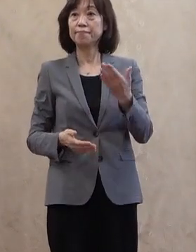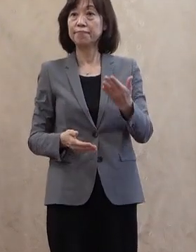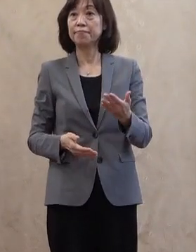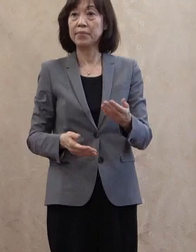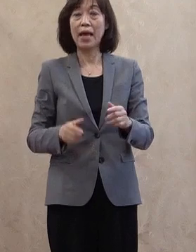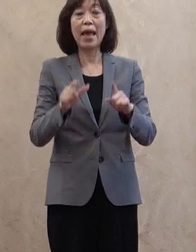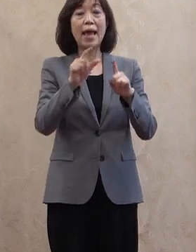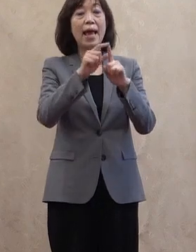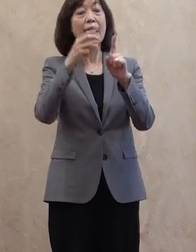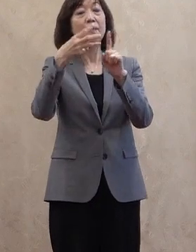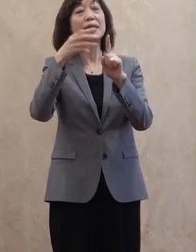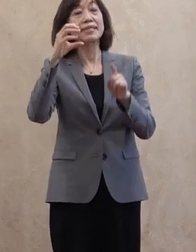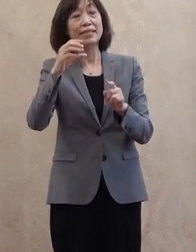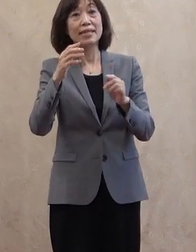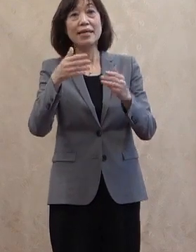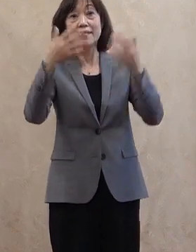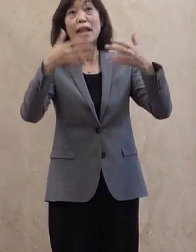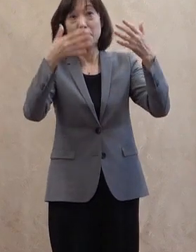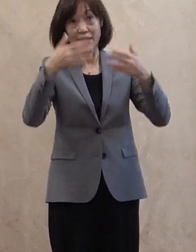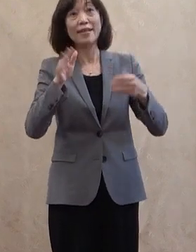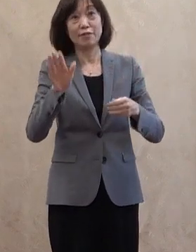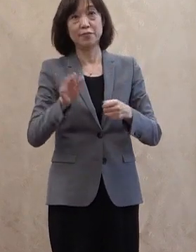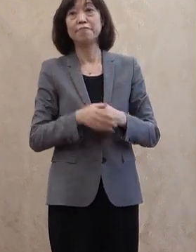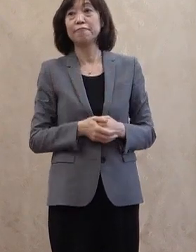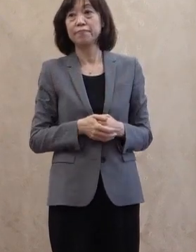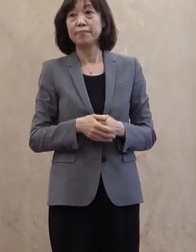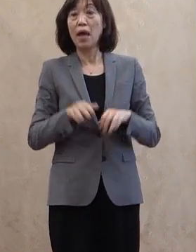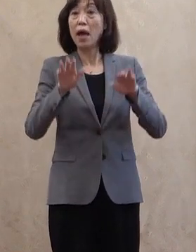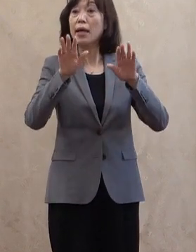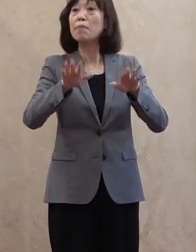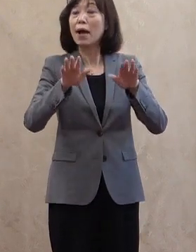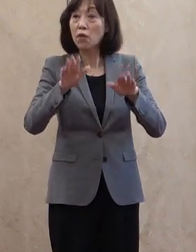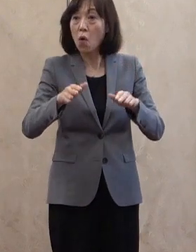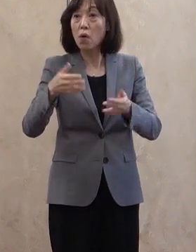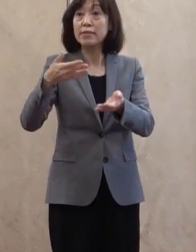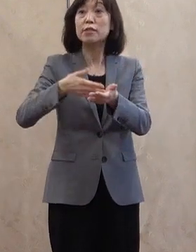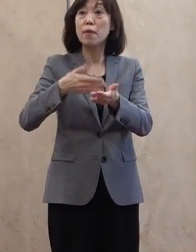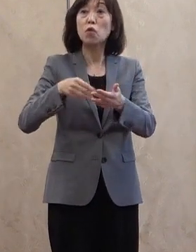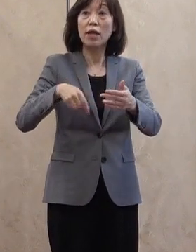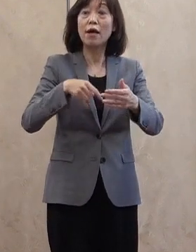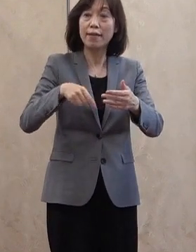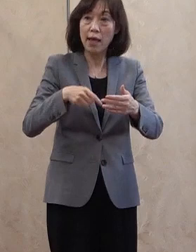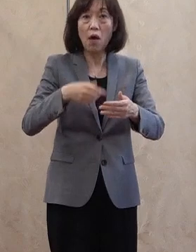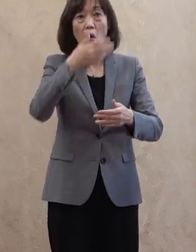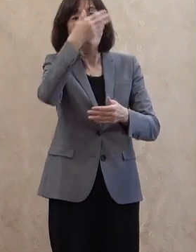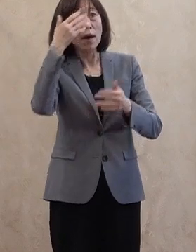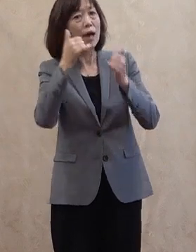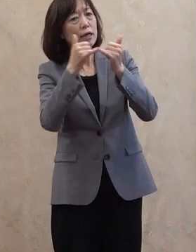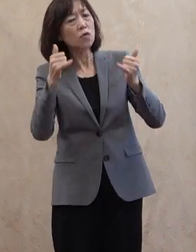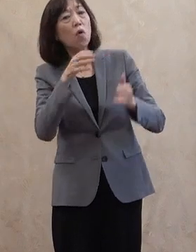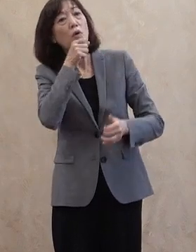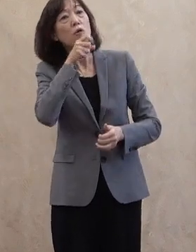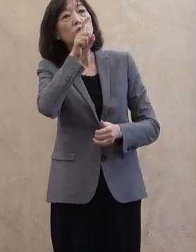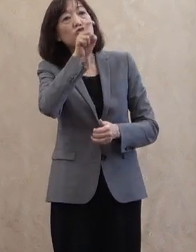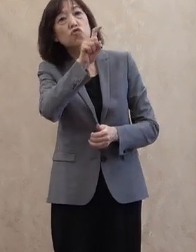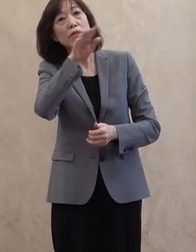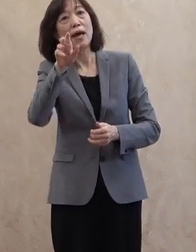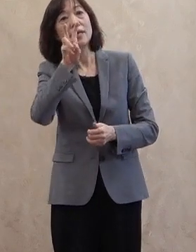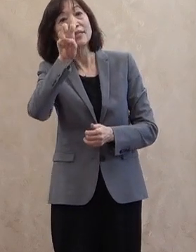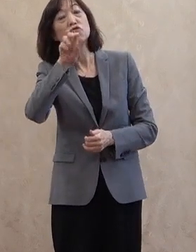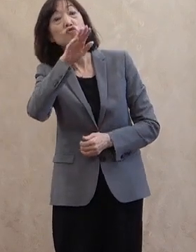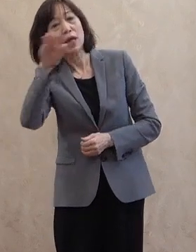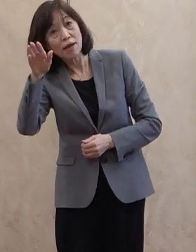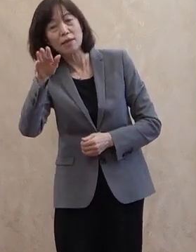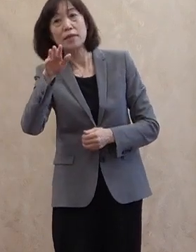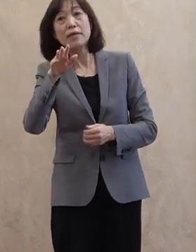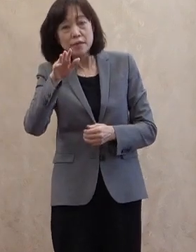すみません、 ABC テレビの川口と申します。今の説明の中で若者の特に10代20代の感染が